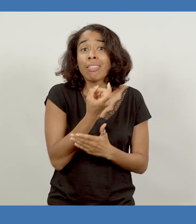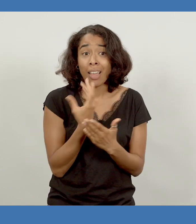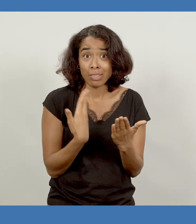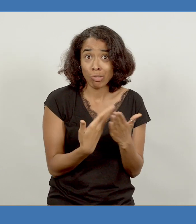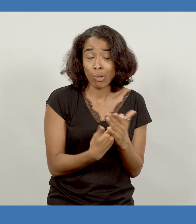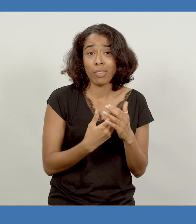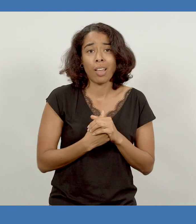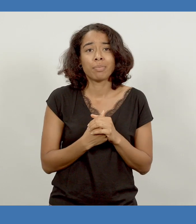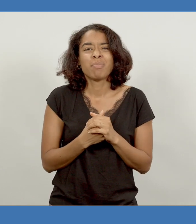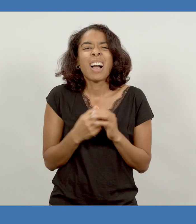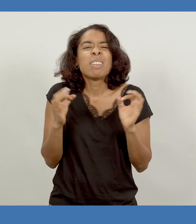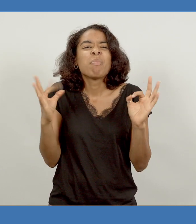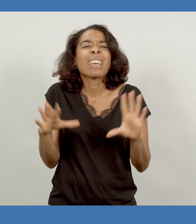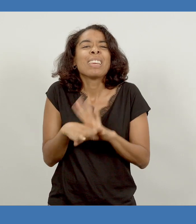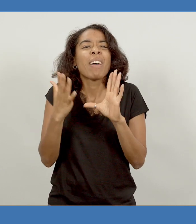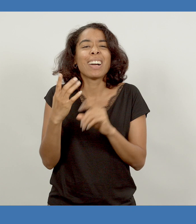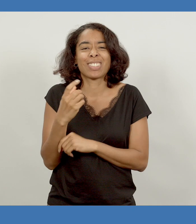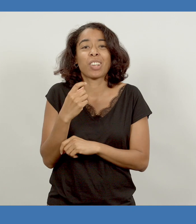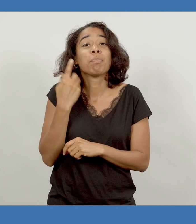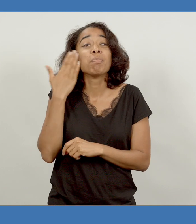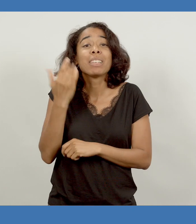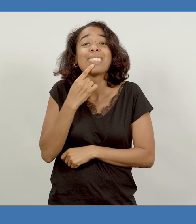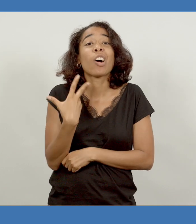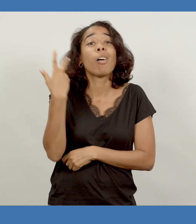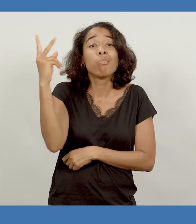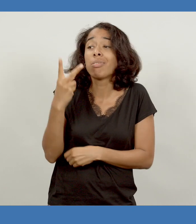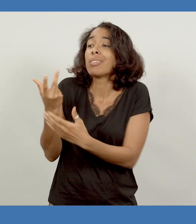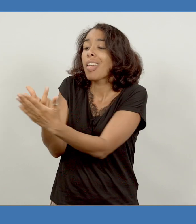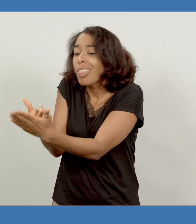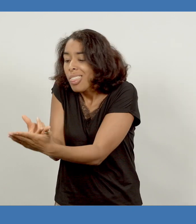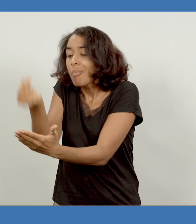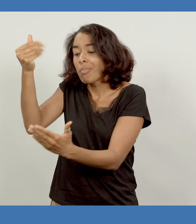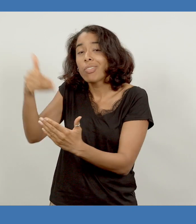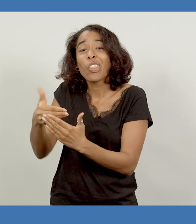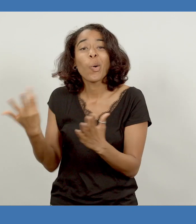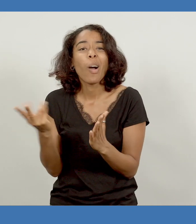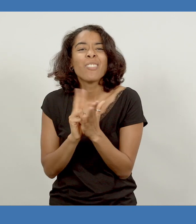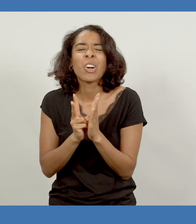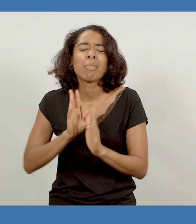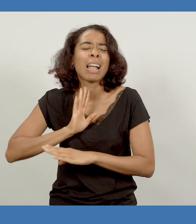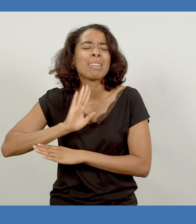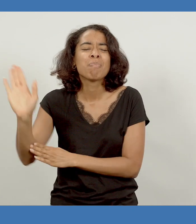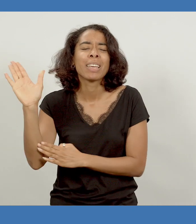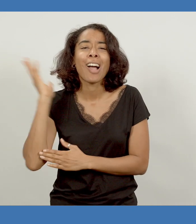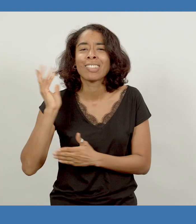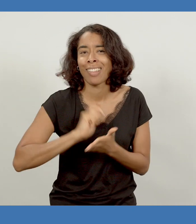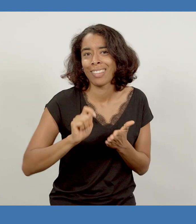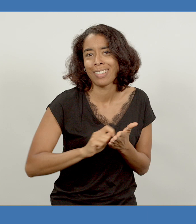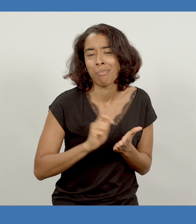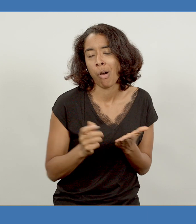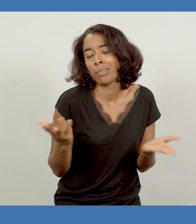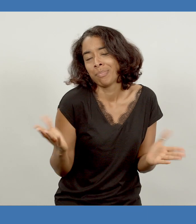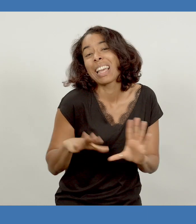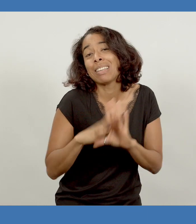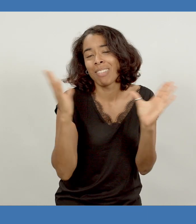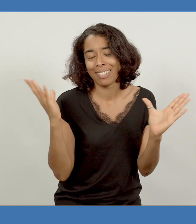provenaient. Même il transpirait la Bible. Si vous aviez piqué Jésus, son sang était biblisé par l'Ancien Testament,